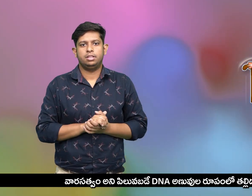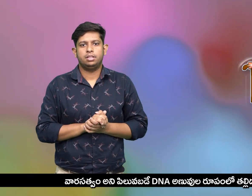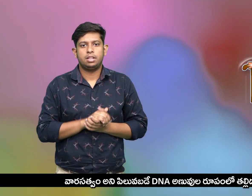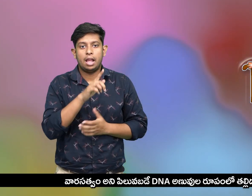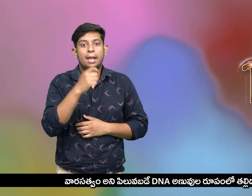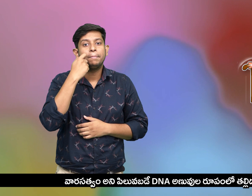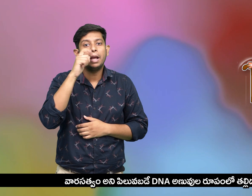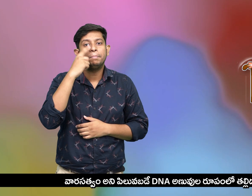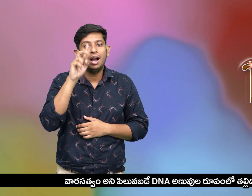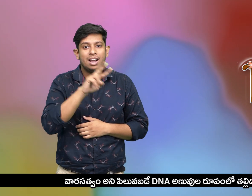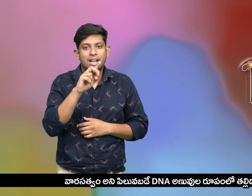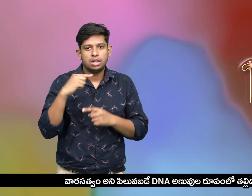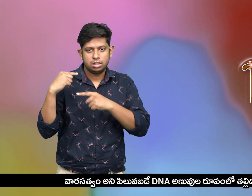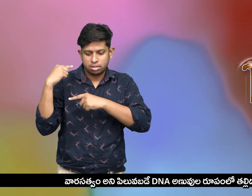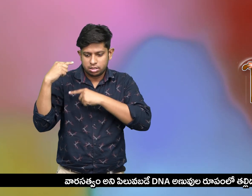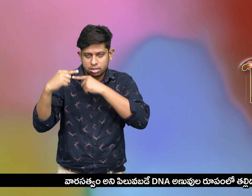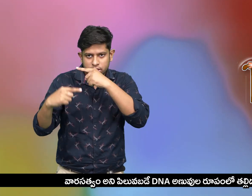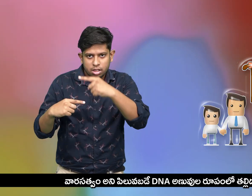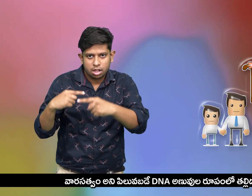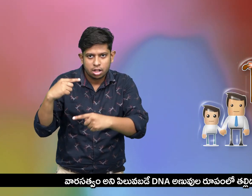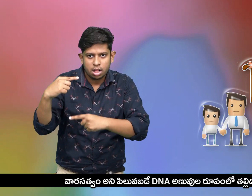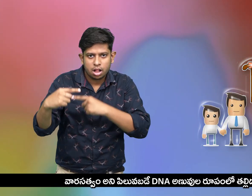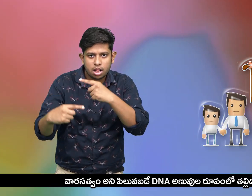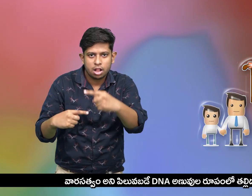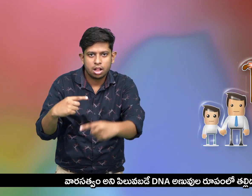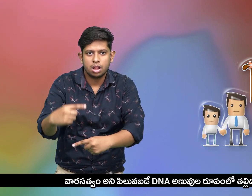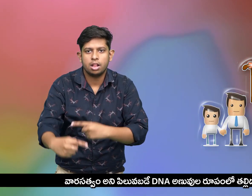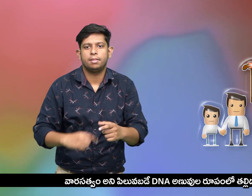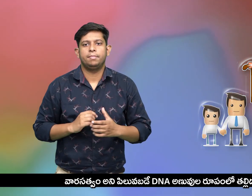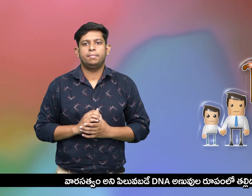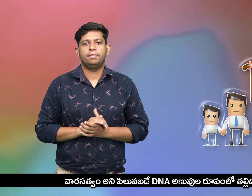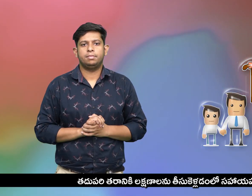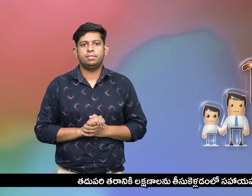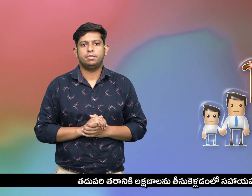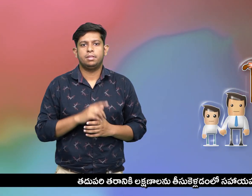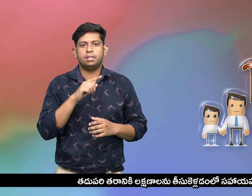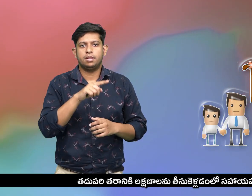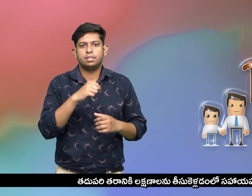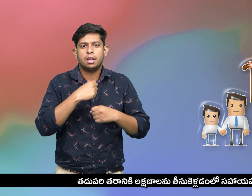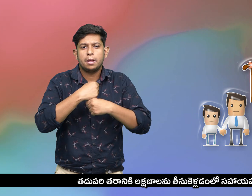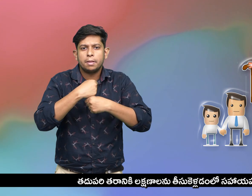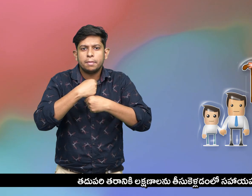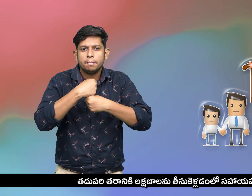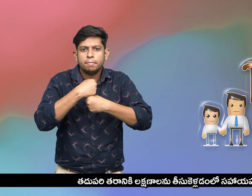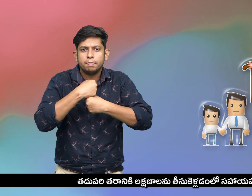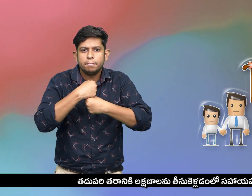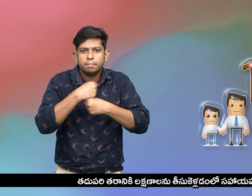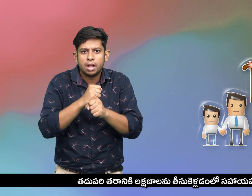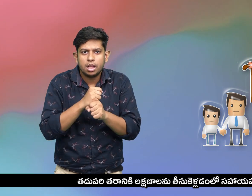అని పిలువబడే డిఎన్ఏ అణువుల రూపంలో తల్లిదండ్రుల నుండి తదుపరి తరానికి లక్షణాలను